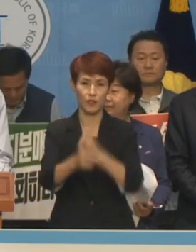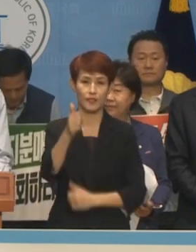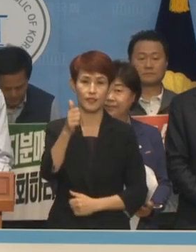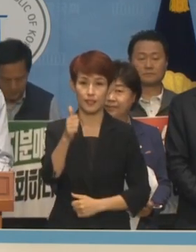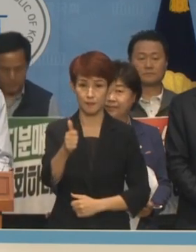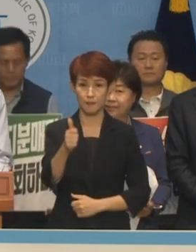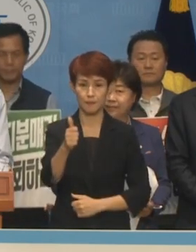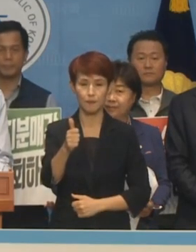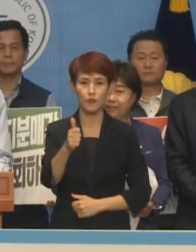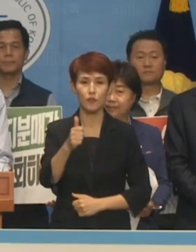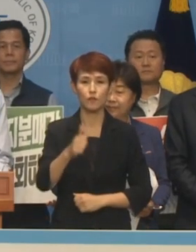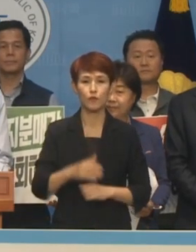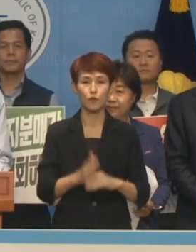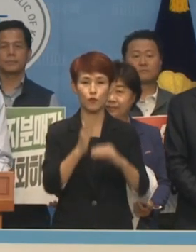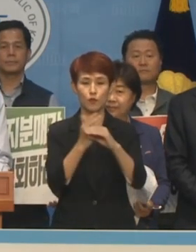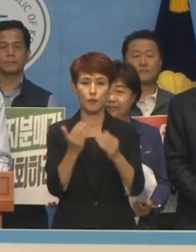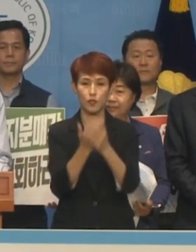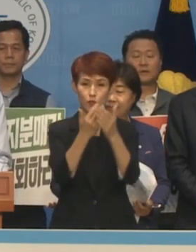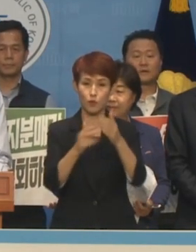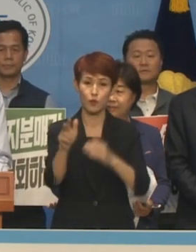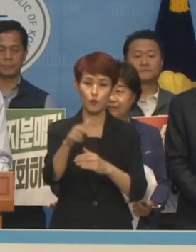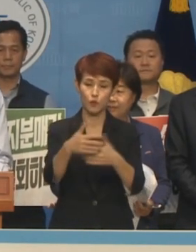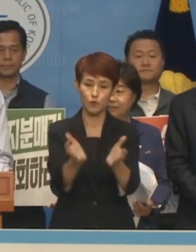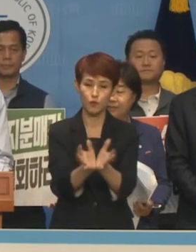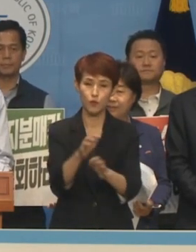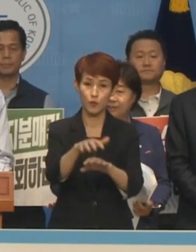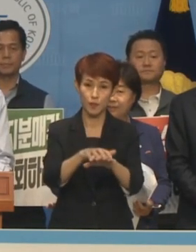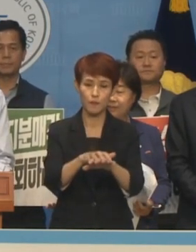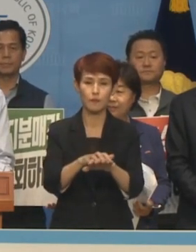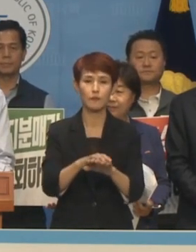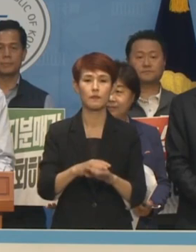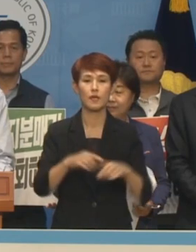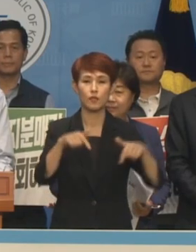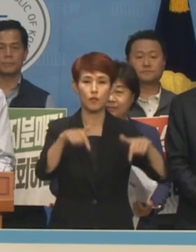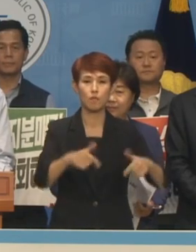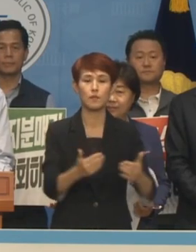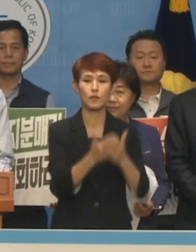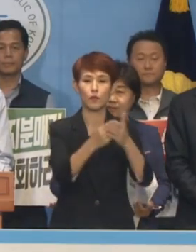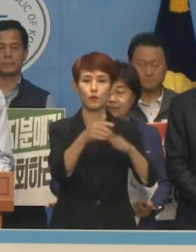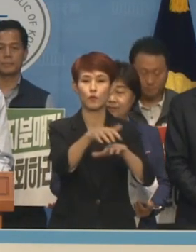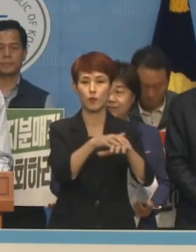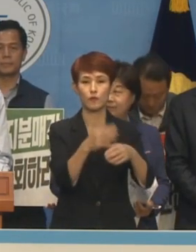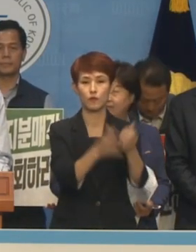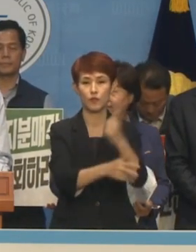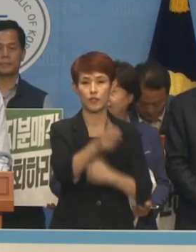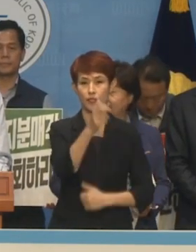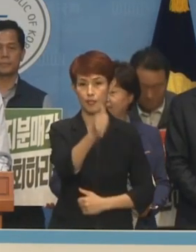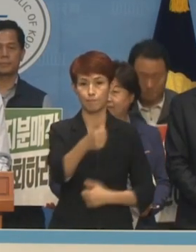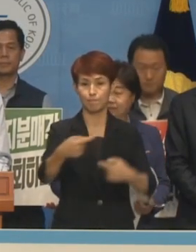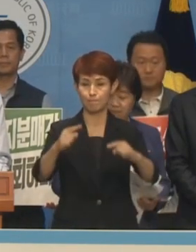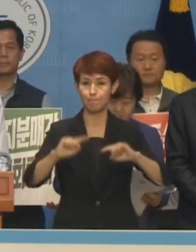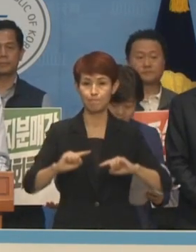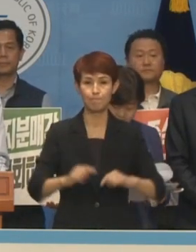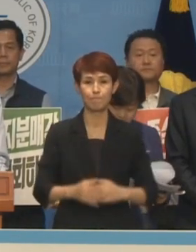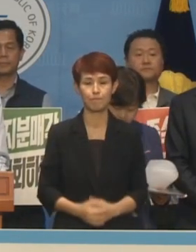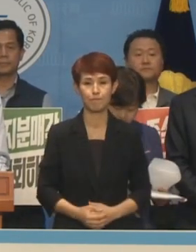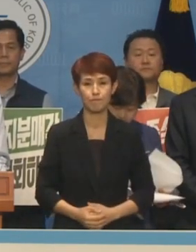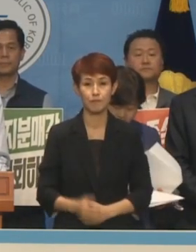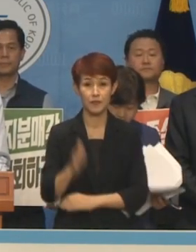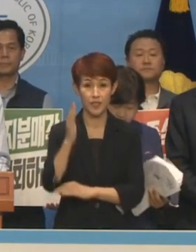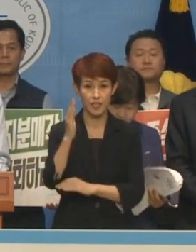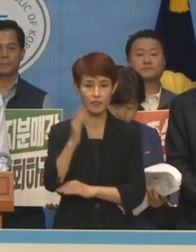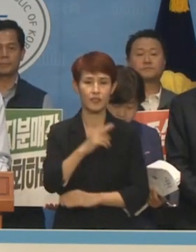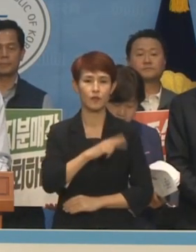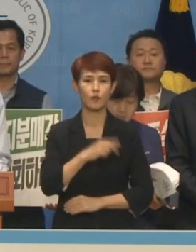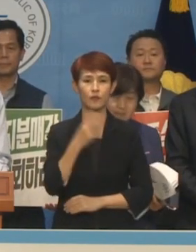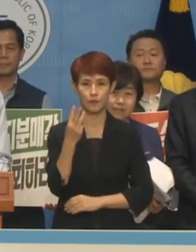위원장님, 한국중부발전노동조합 신동주 위원장님, 한국서부발전노동조합 조인호 위원장님 참석하셨습니다. 발언은